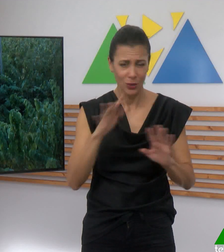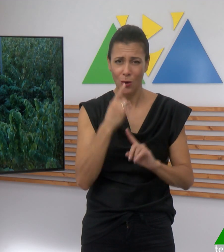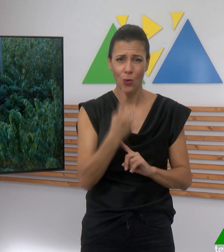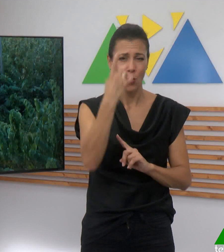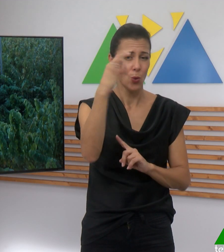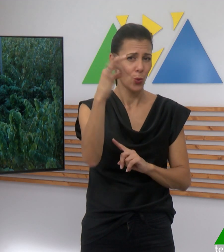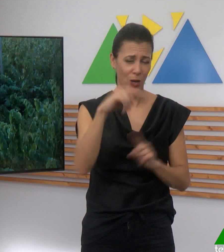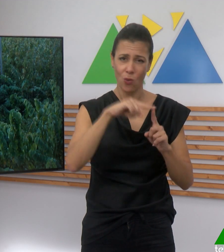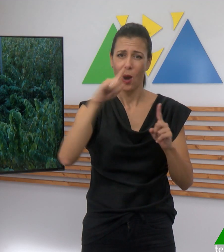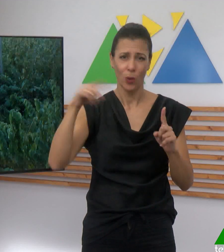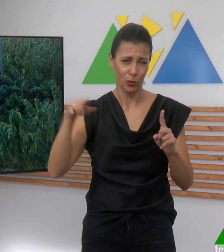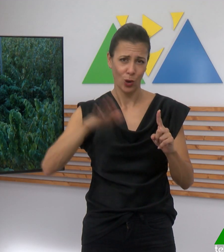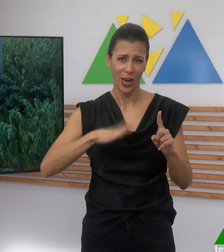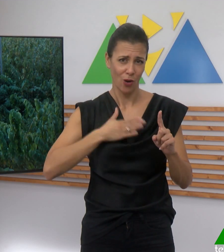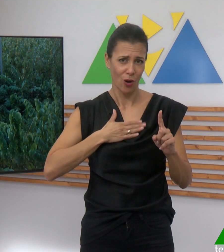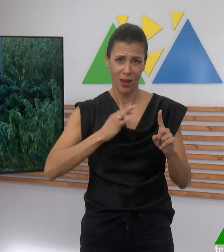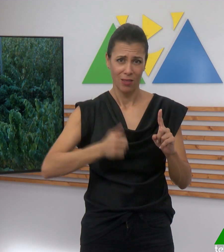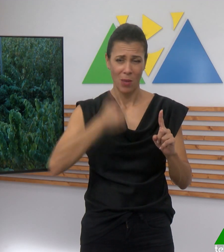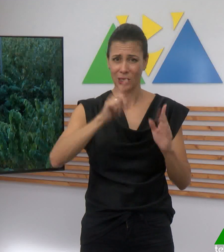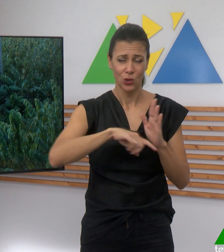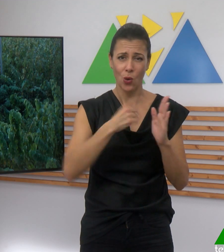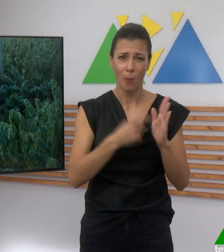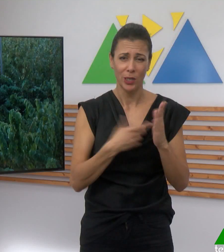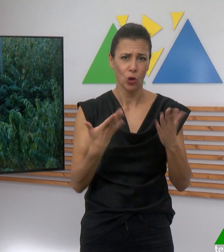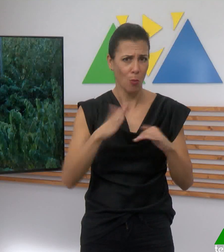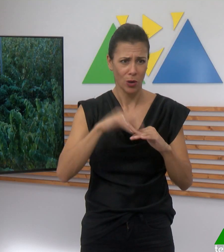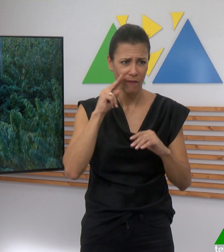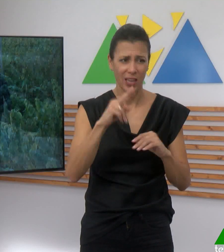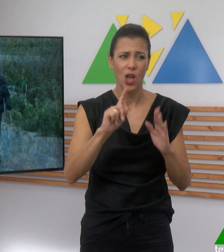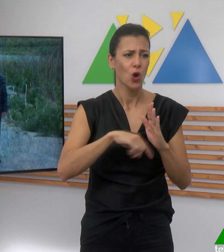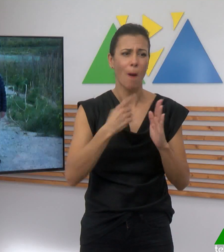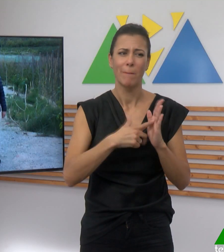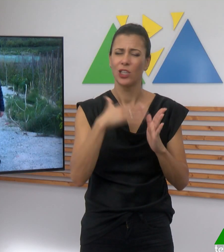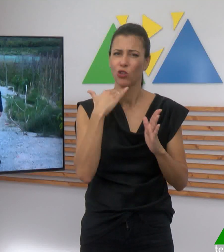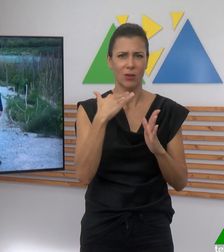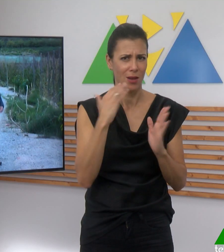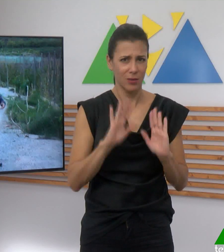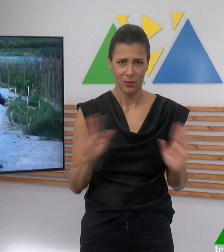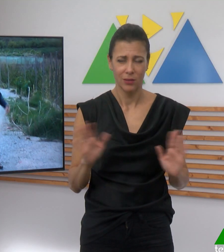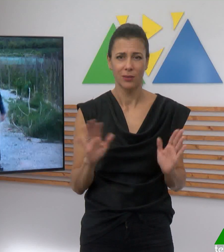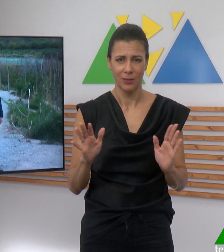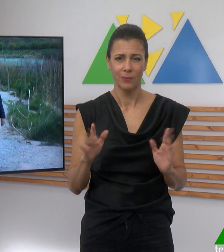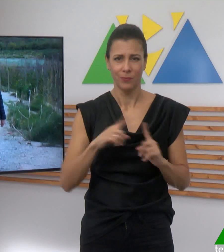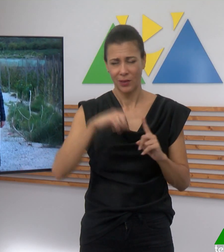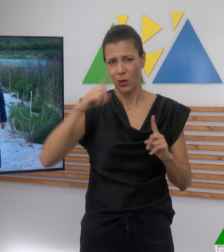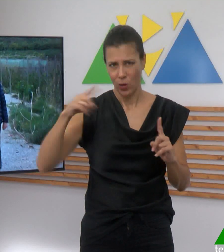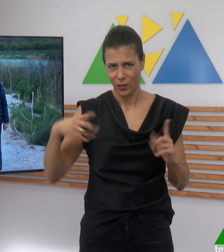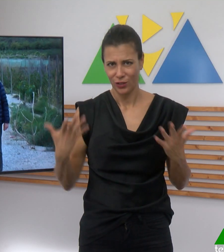que nos quedan están completo e porque está completo prácticamente está completo El Acueducto de del salto del